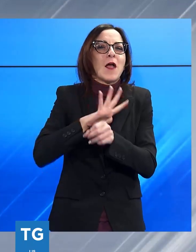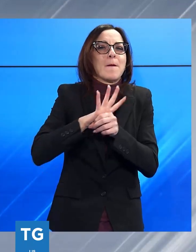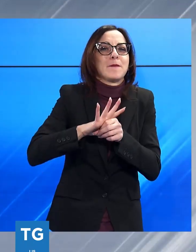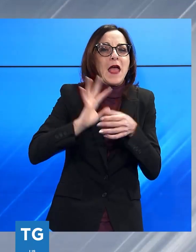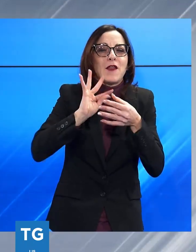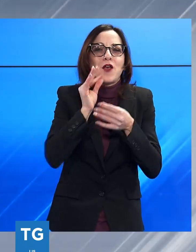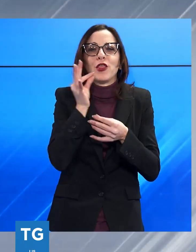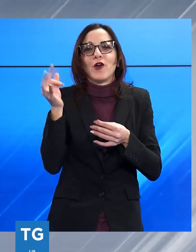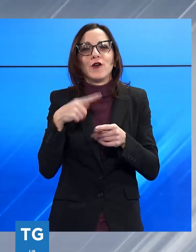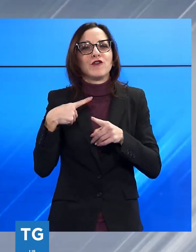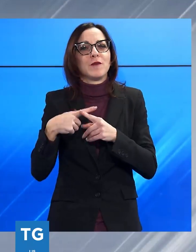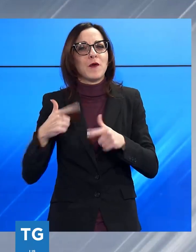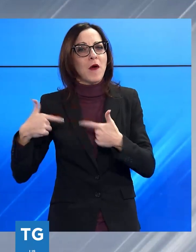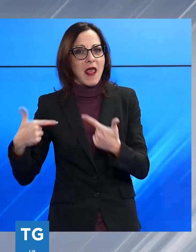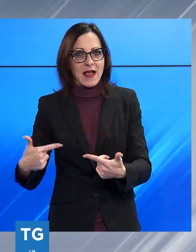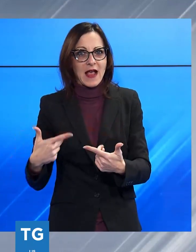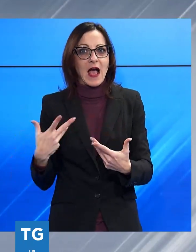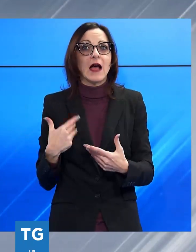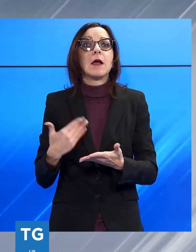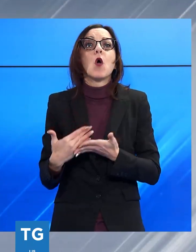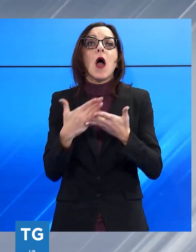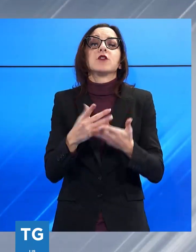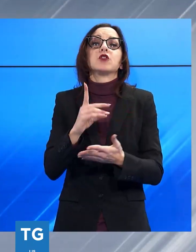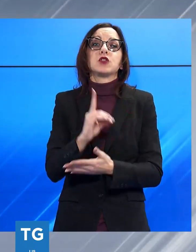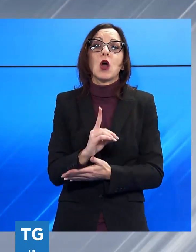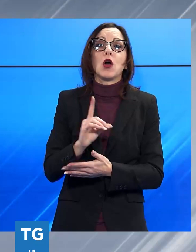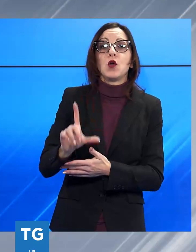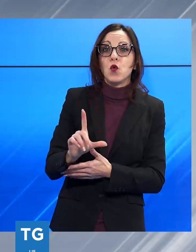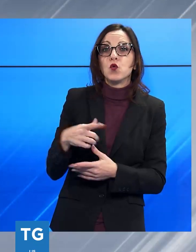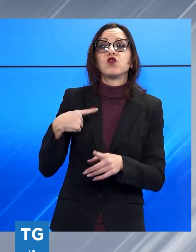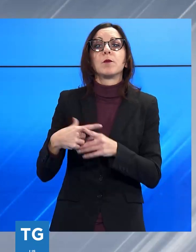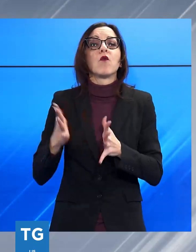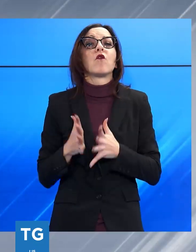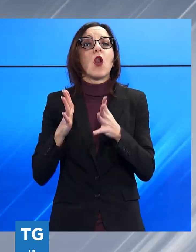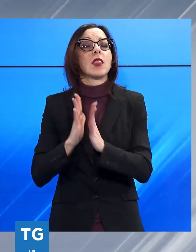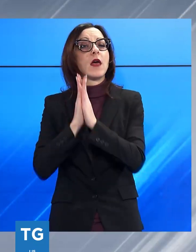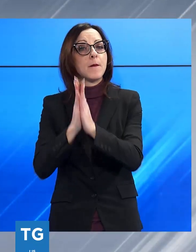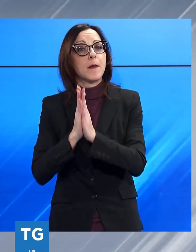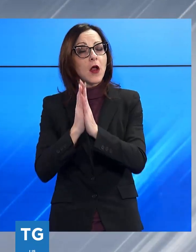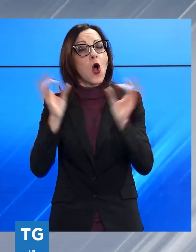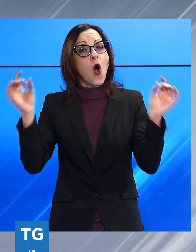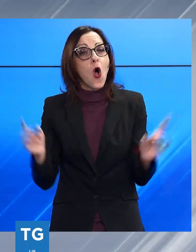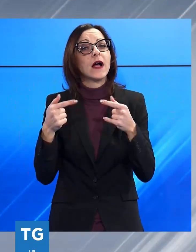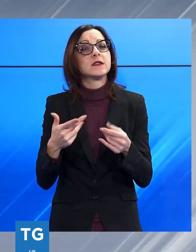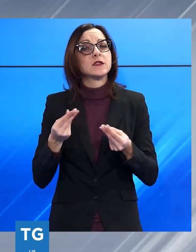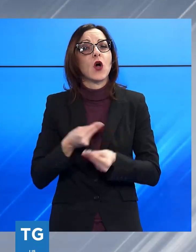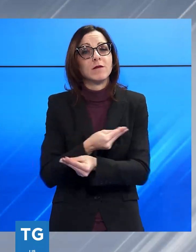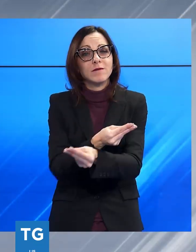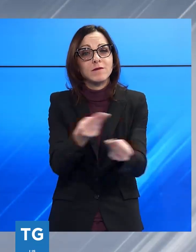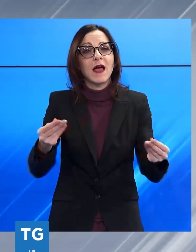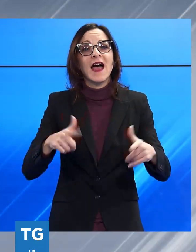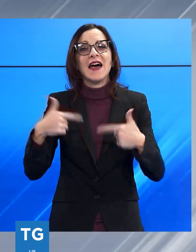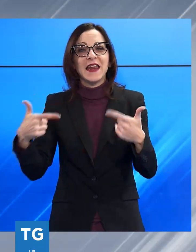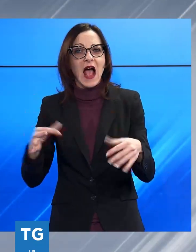presenti e non solo con l'aiuto di Don Lucio e dei volontari della parrocchia l'iniziativa è stata Infatti anche occasione per distribuire con i regali